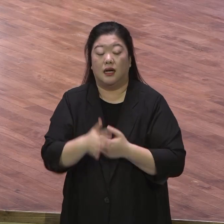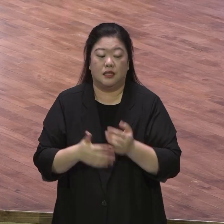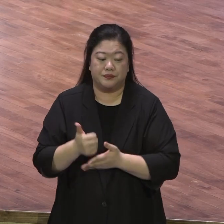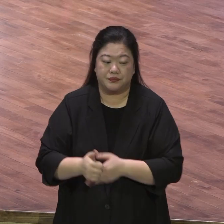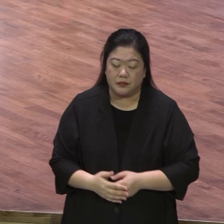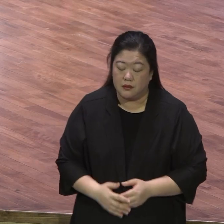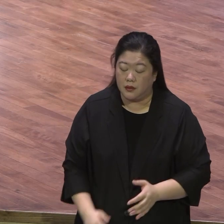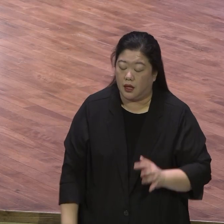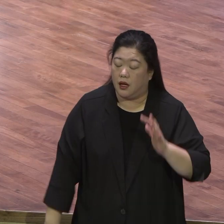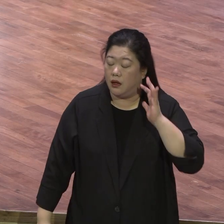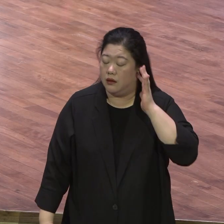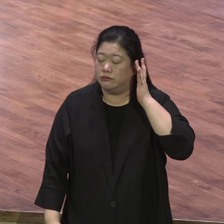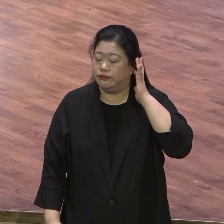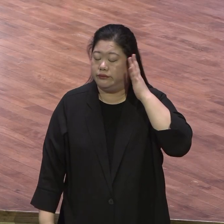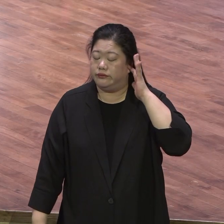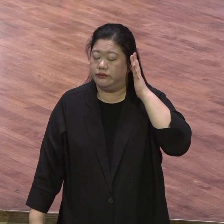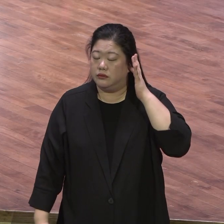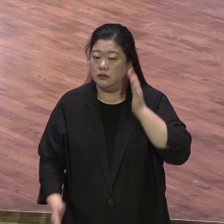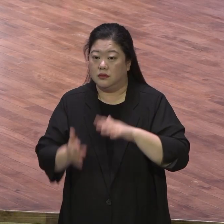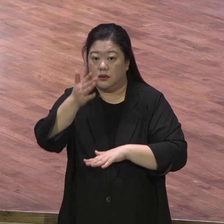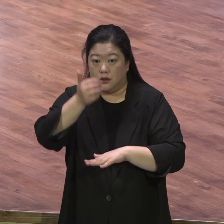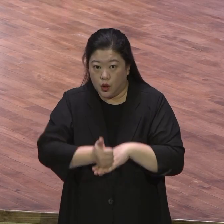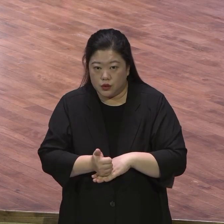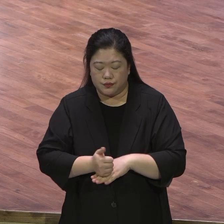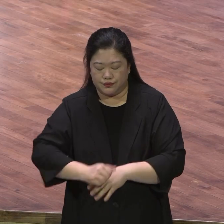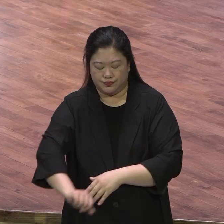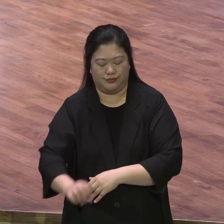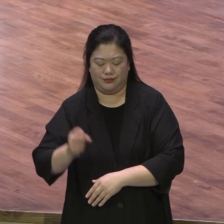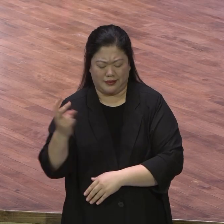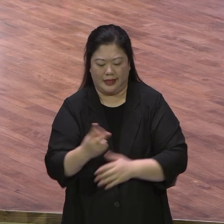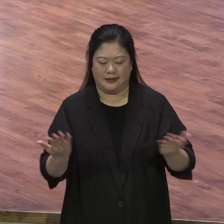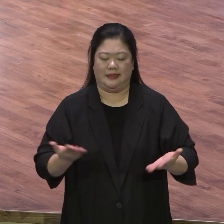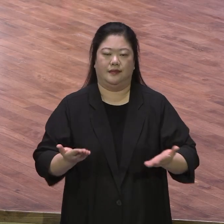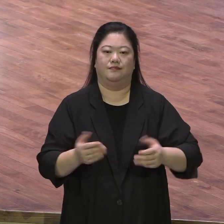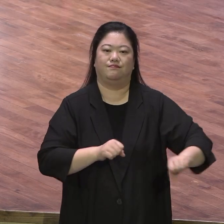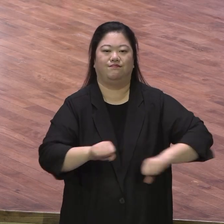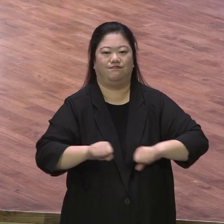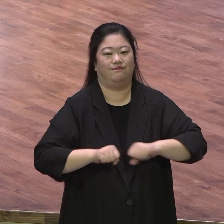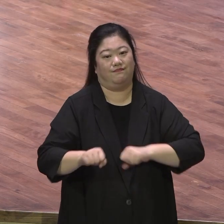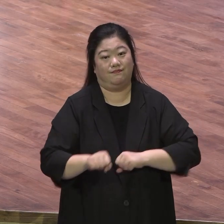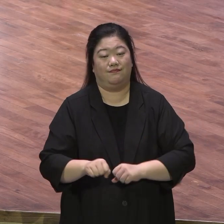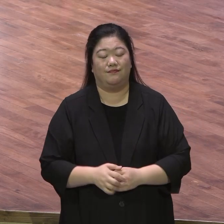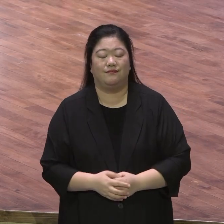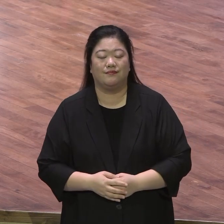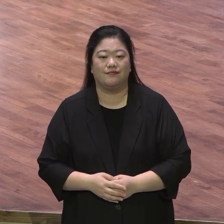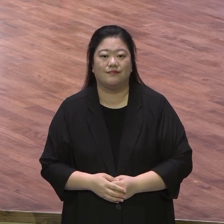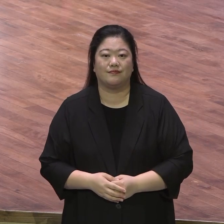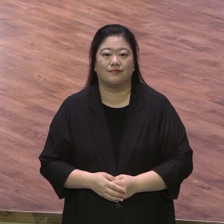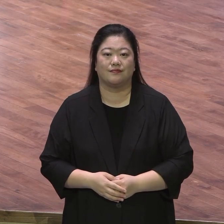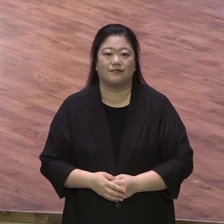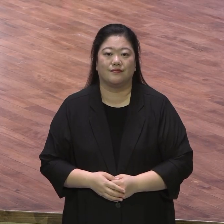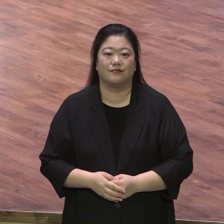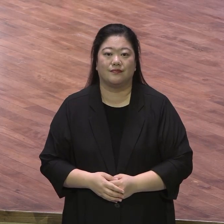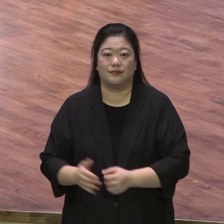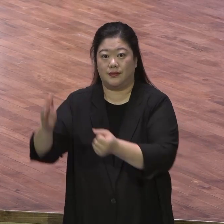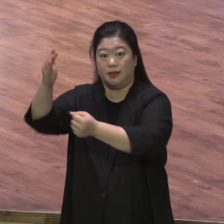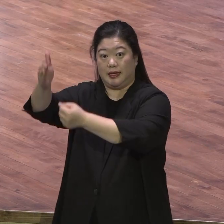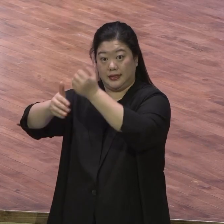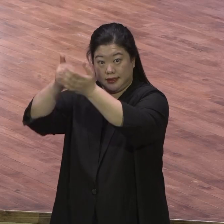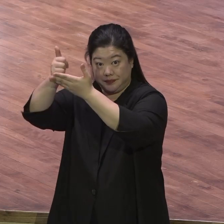하나님께서 이 일을 향하십니다 하나님께서 모세에게